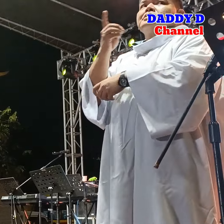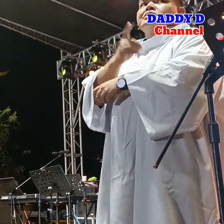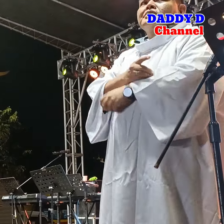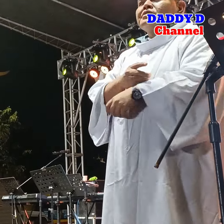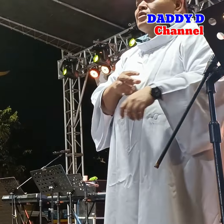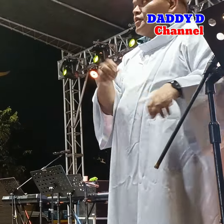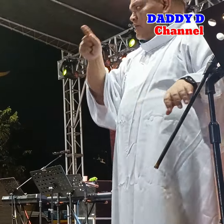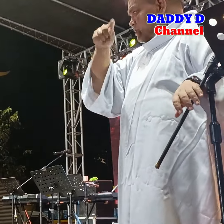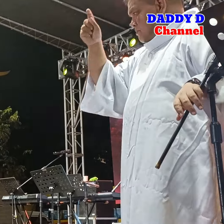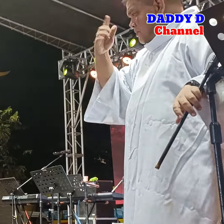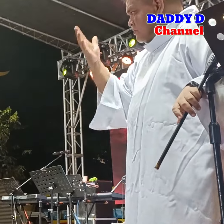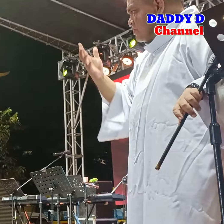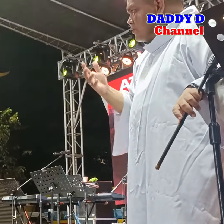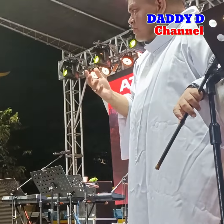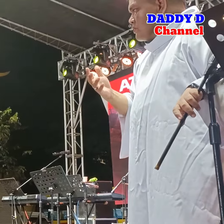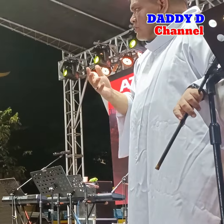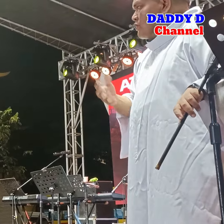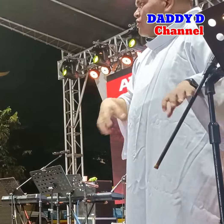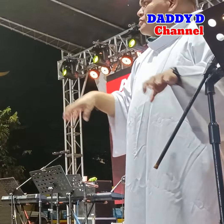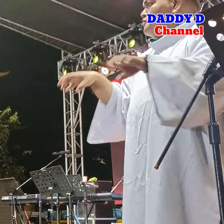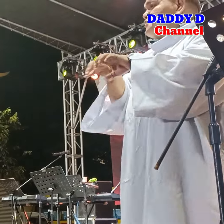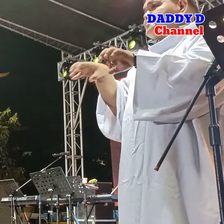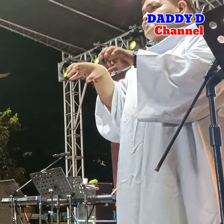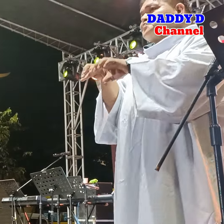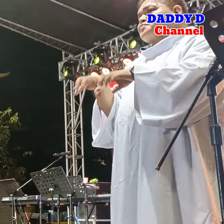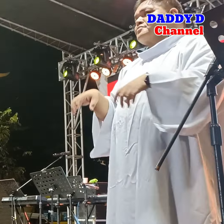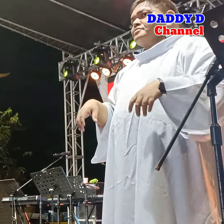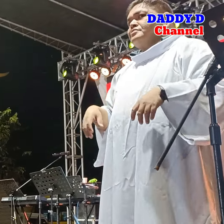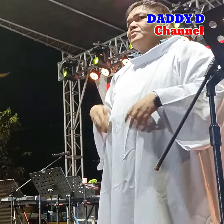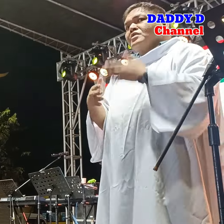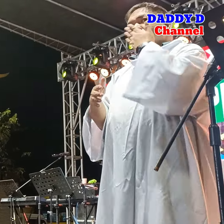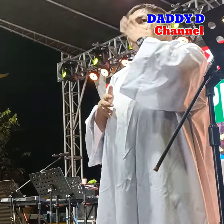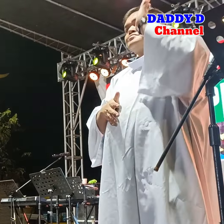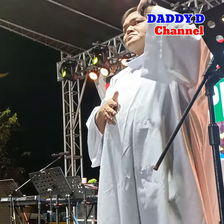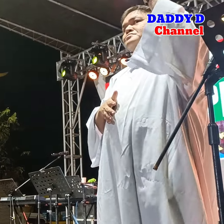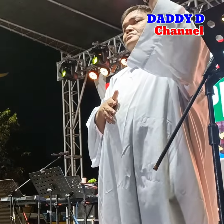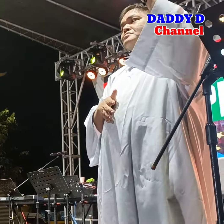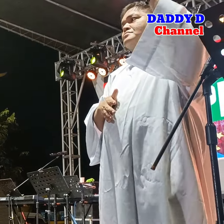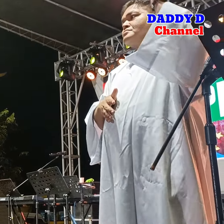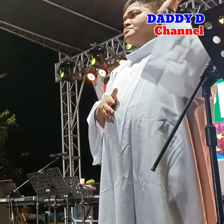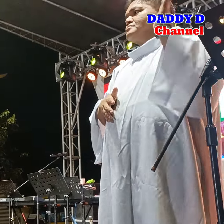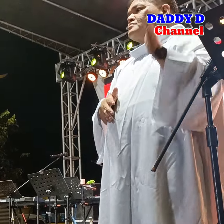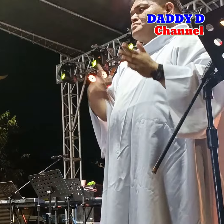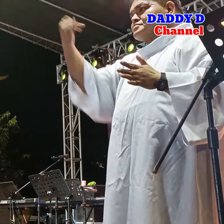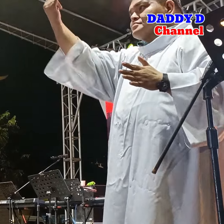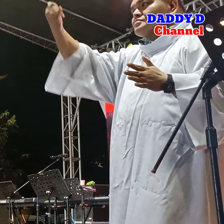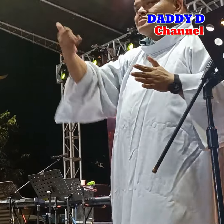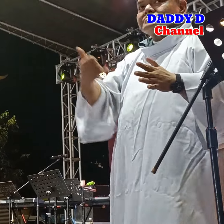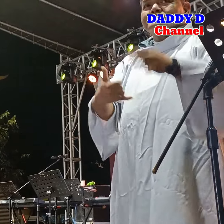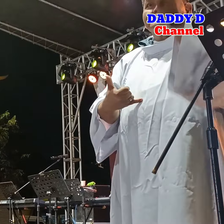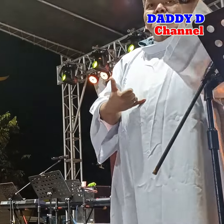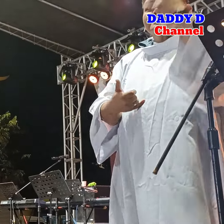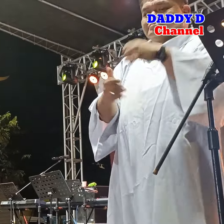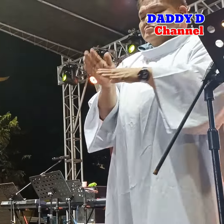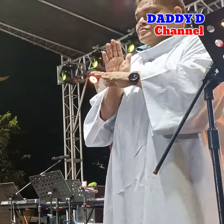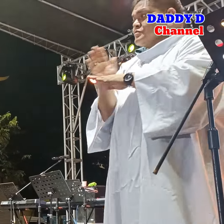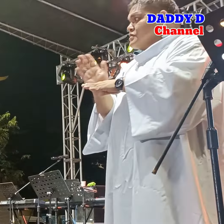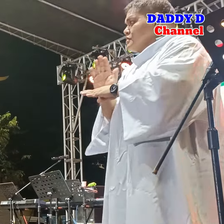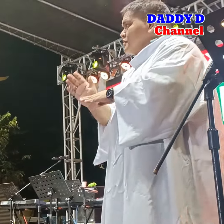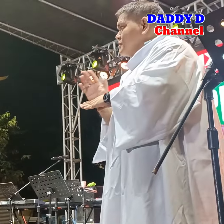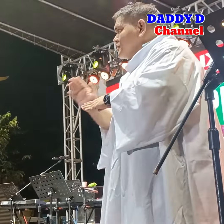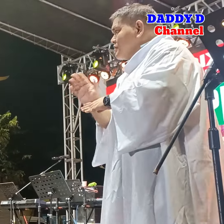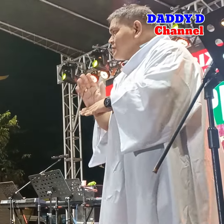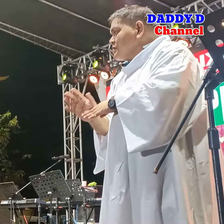Ano pa? Trabaho. Mr. President, nangako kayo, marami kayong hihikayatin na negosyo dito.